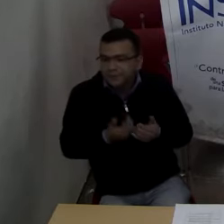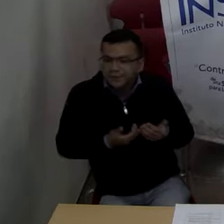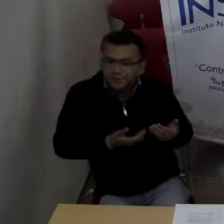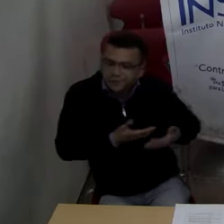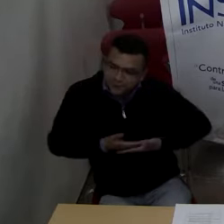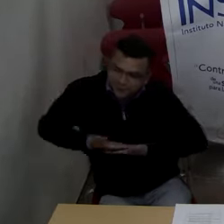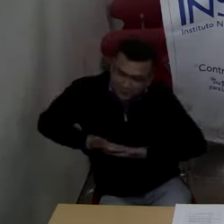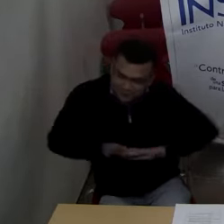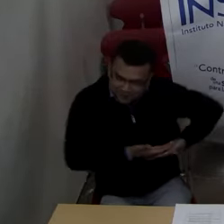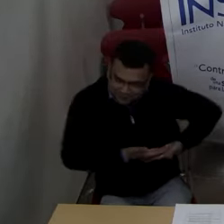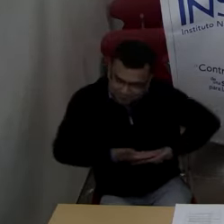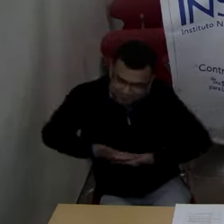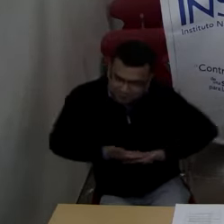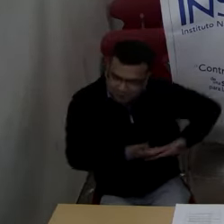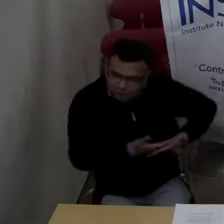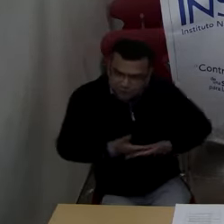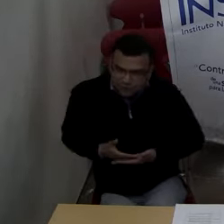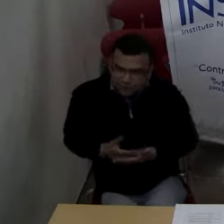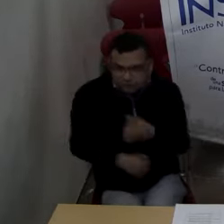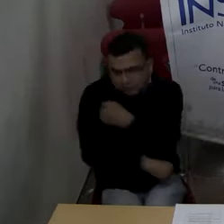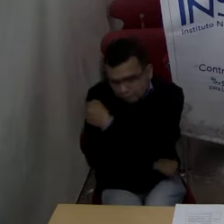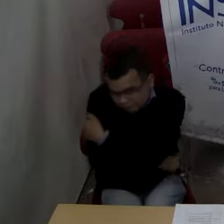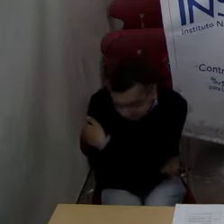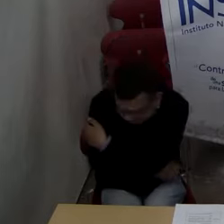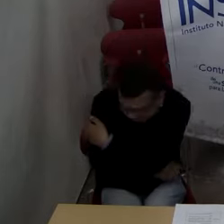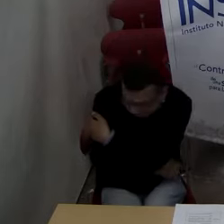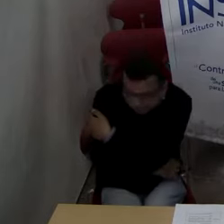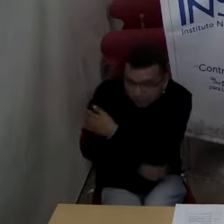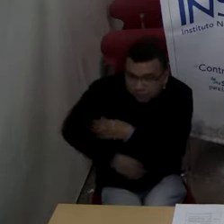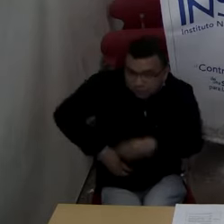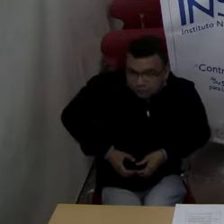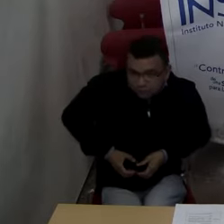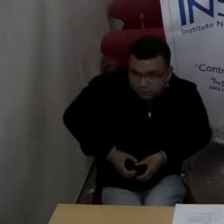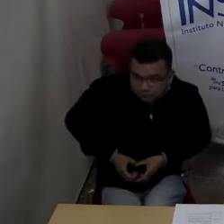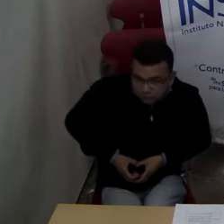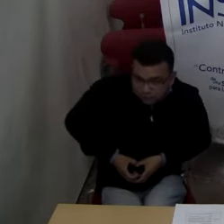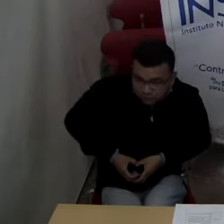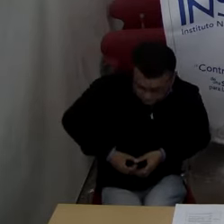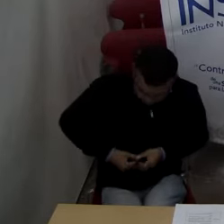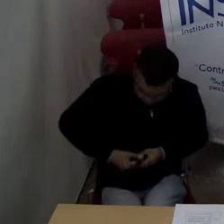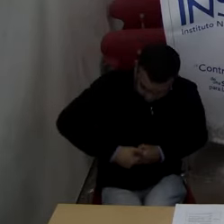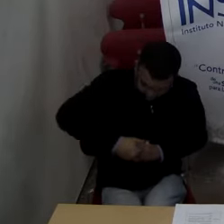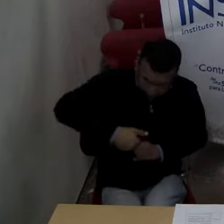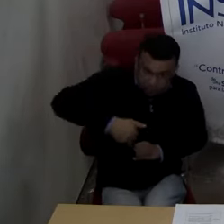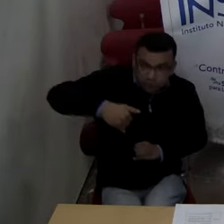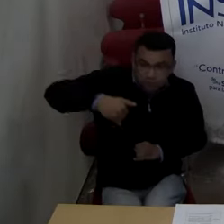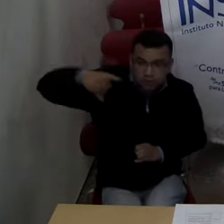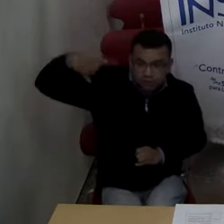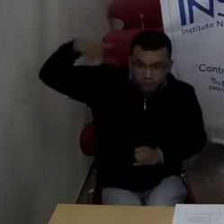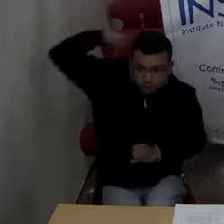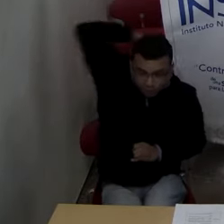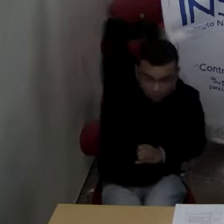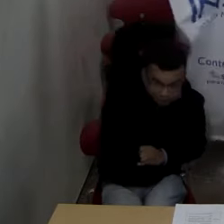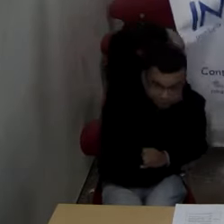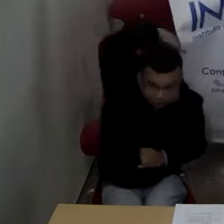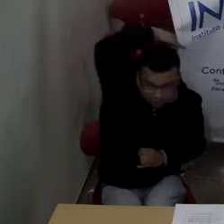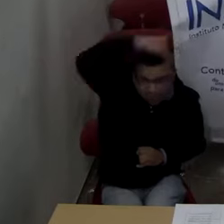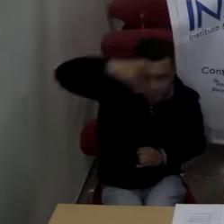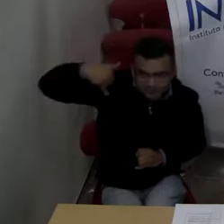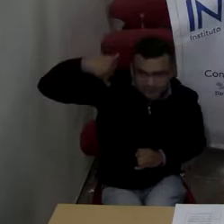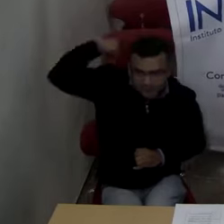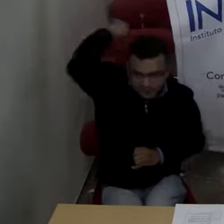estacionario, o sea, las contracciones se detienen y no se dan y el niño no queda